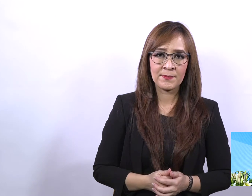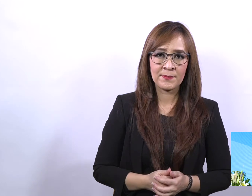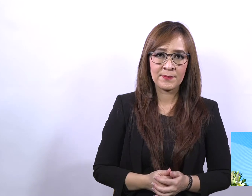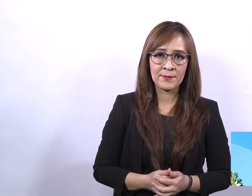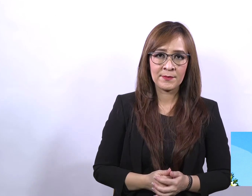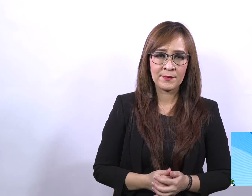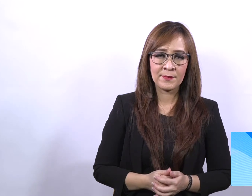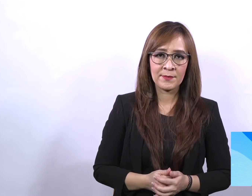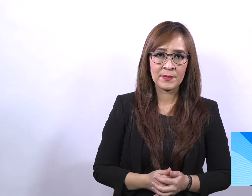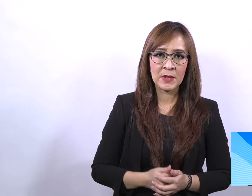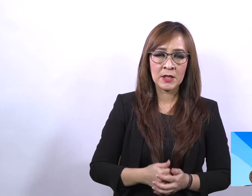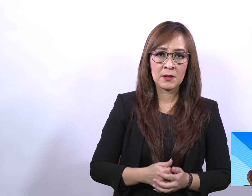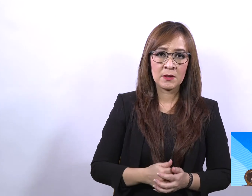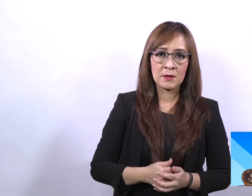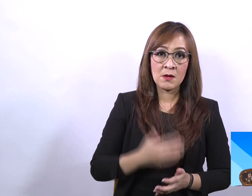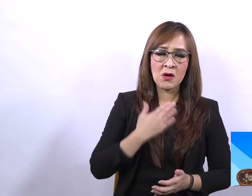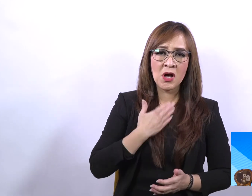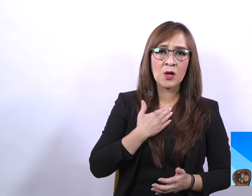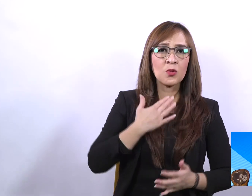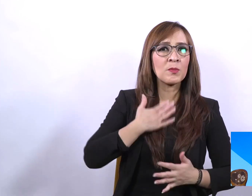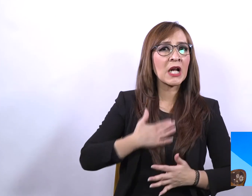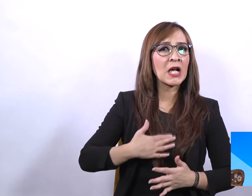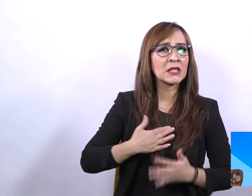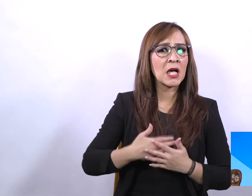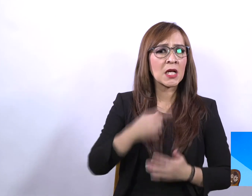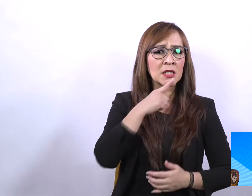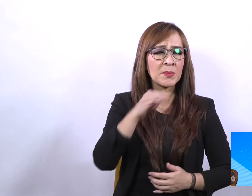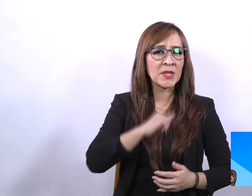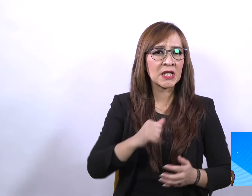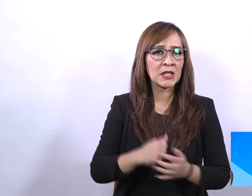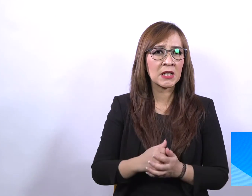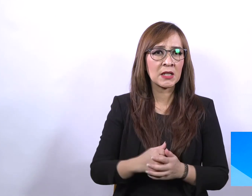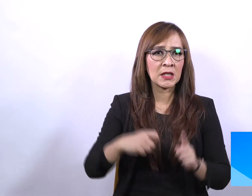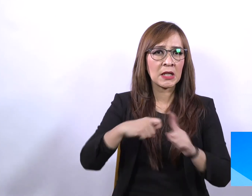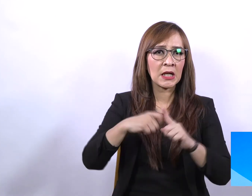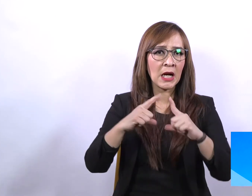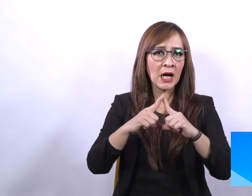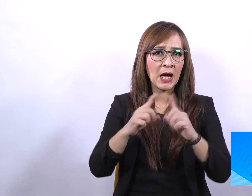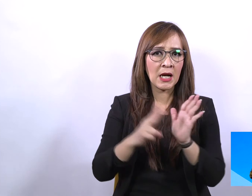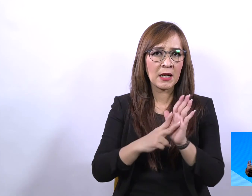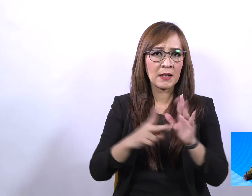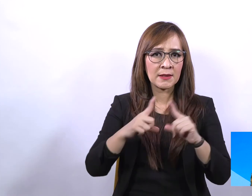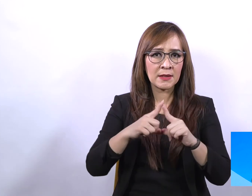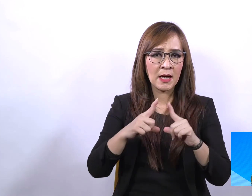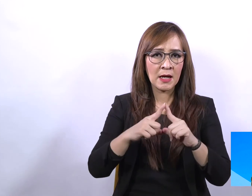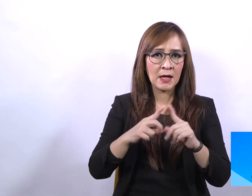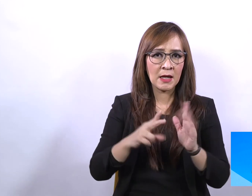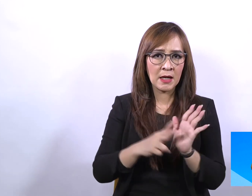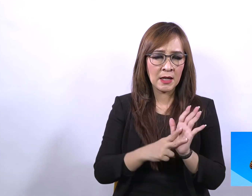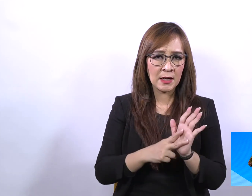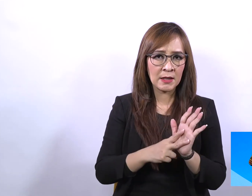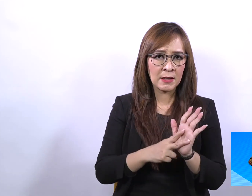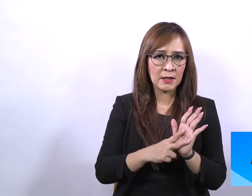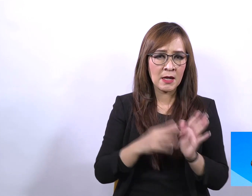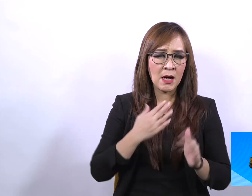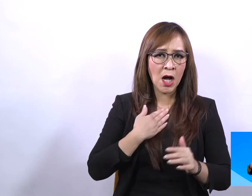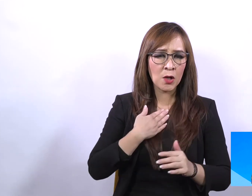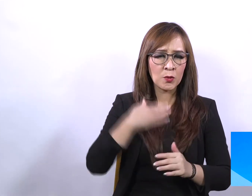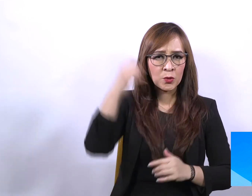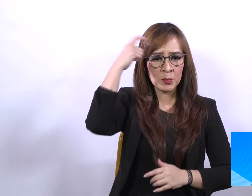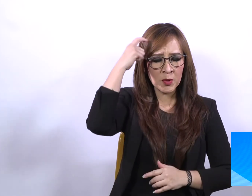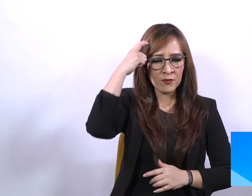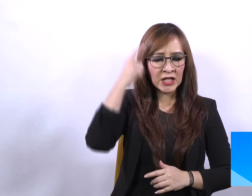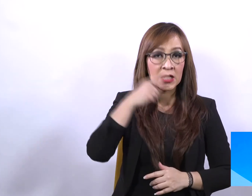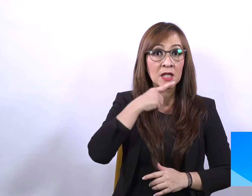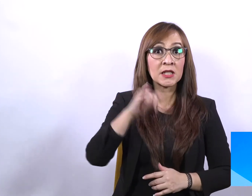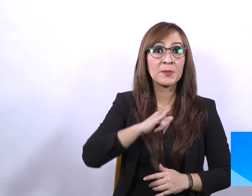kanak-kanak Aku merasa seperti kanak-kanak aku berkata-kata seperti kanak-kanak aku berpikir